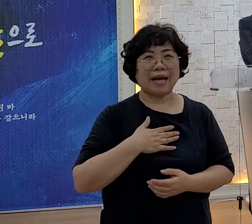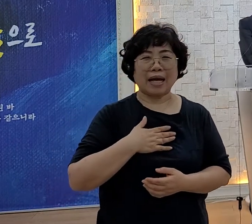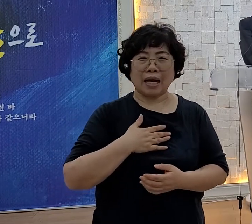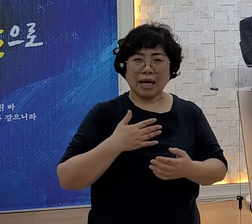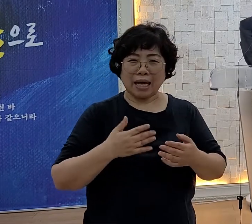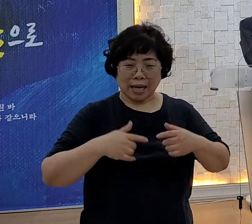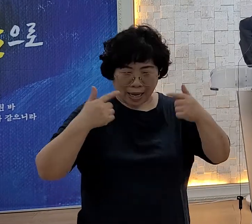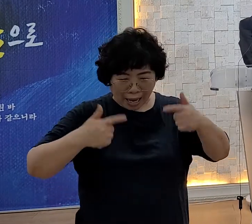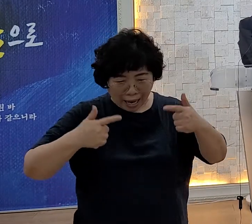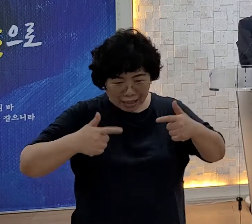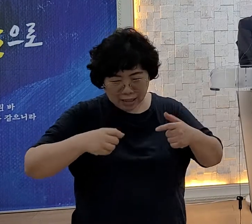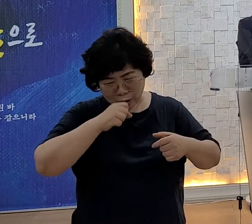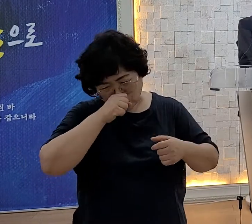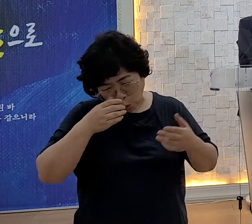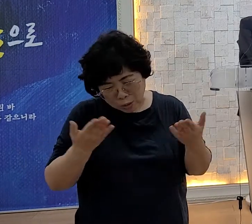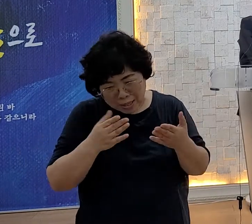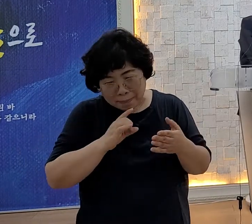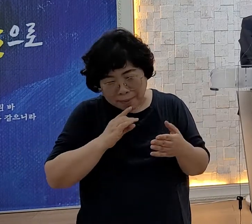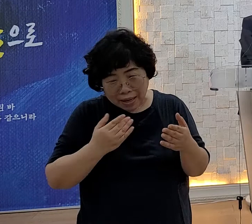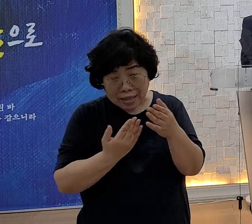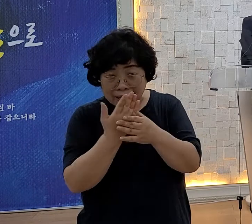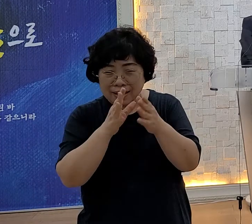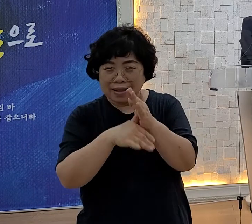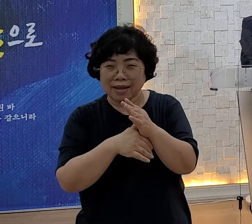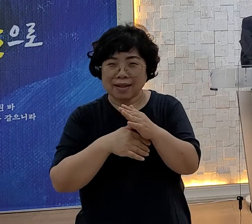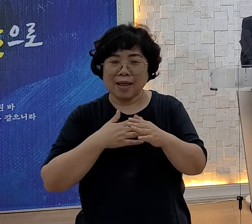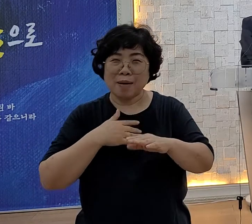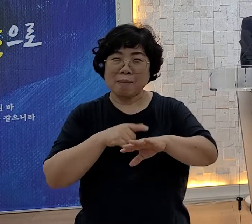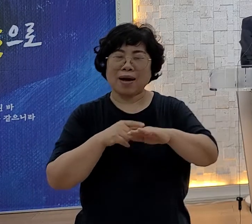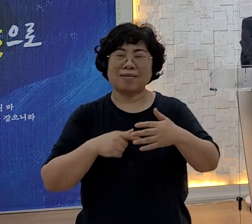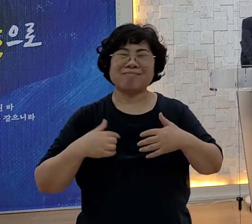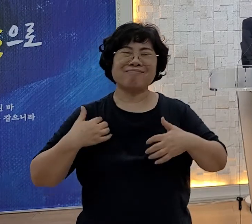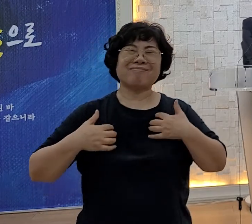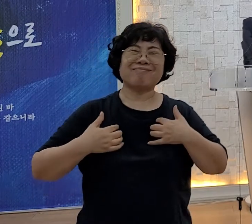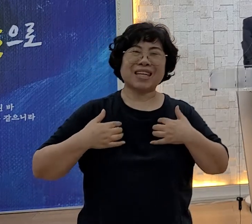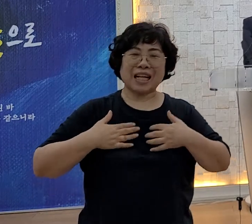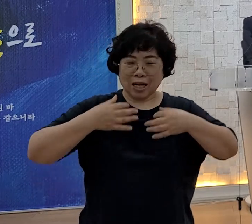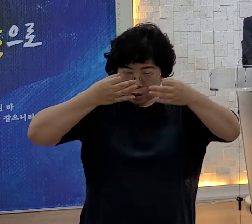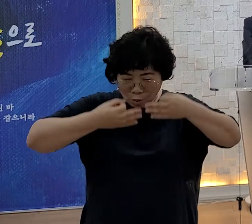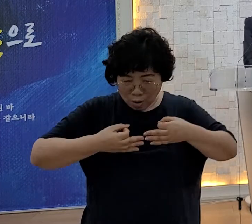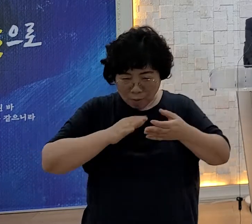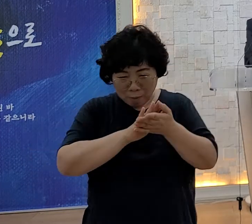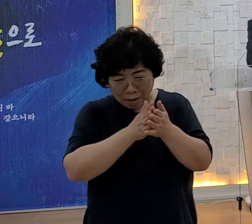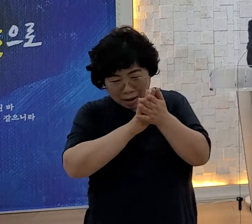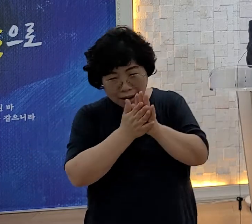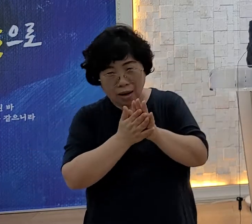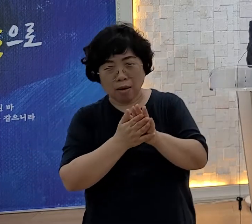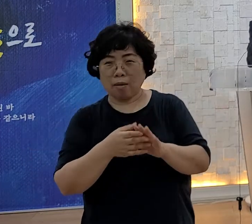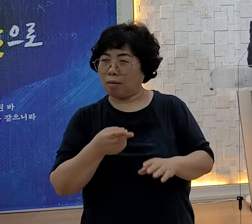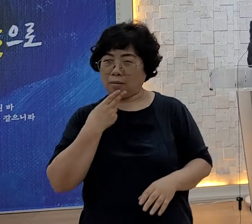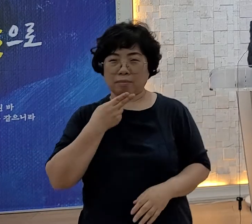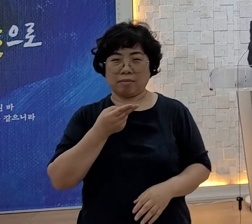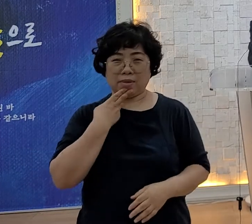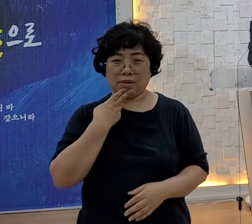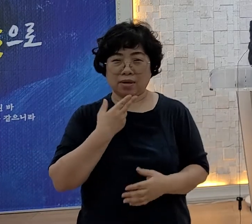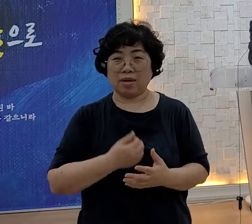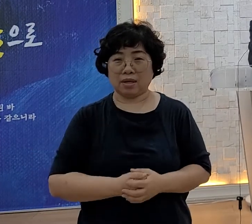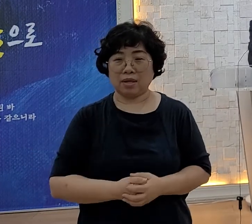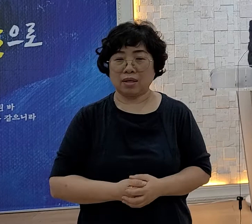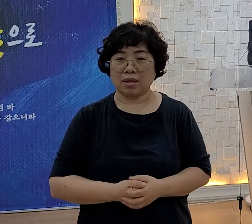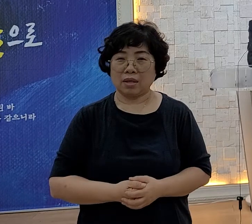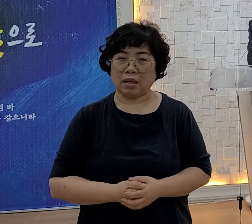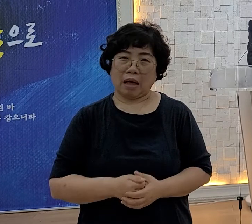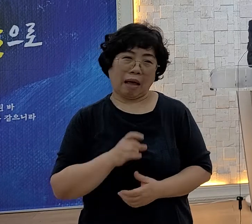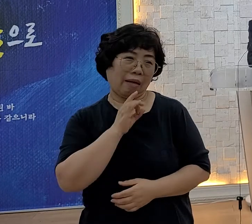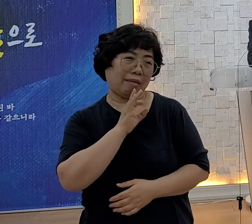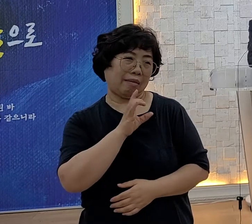좋아져 가지고 정말 그런 깨끗하고 거룩한 그런 모습으로 우리가 세워지면 얼마나 좋겠습니까만은 여러분 그렇지